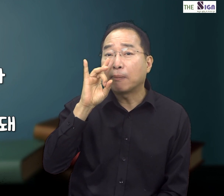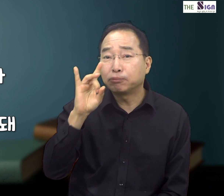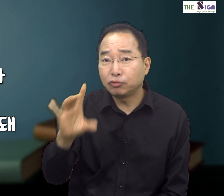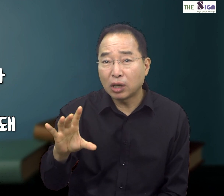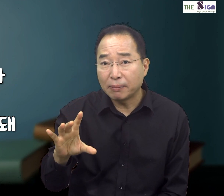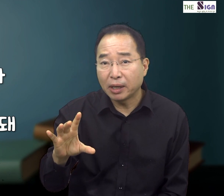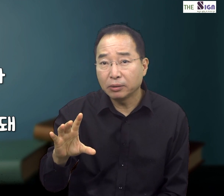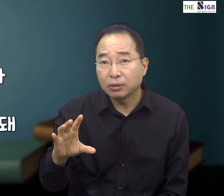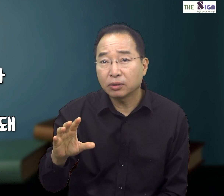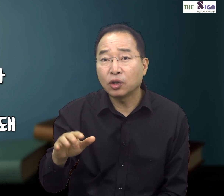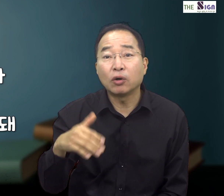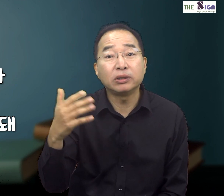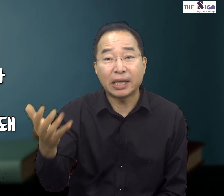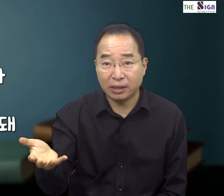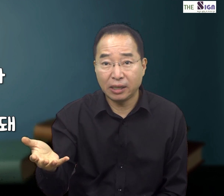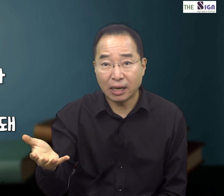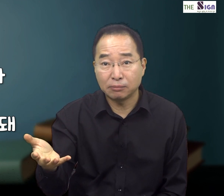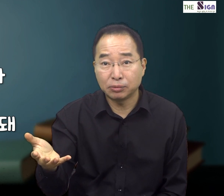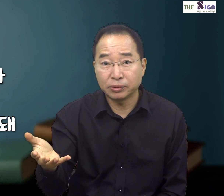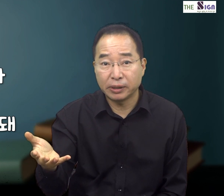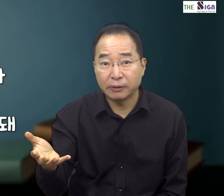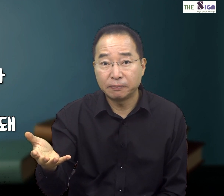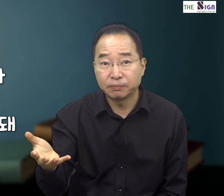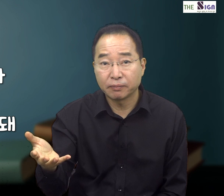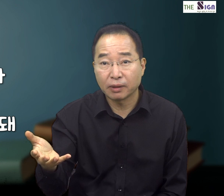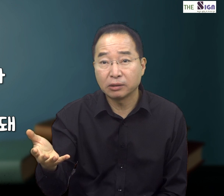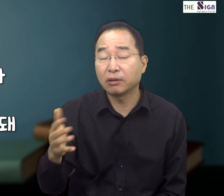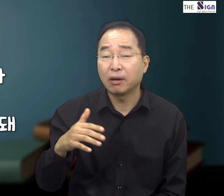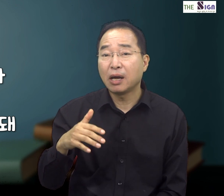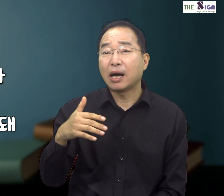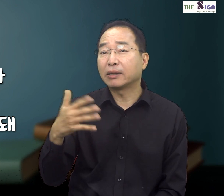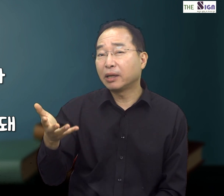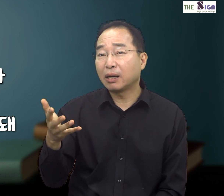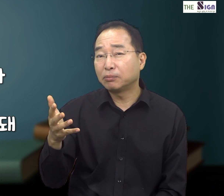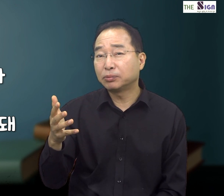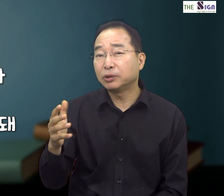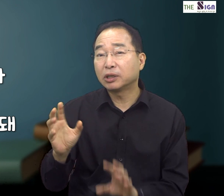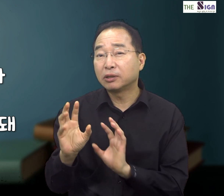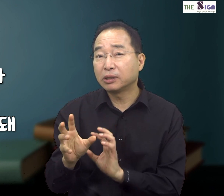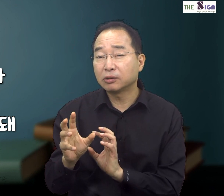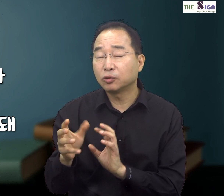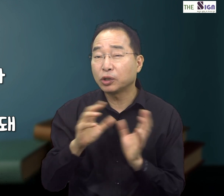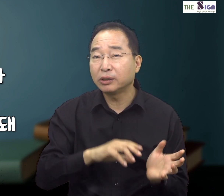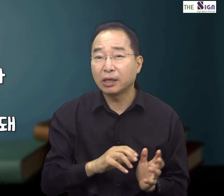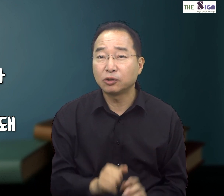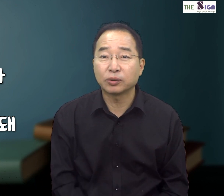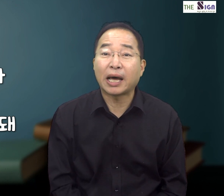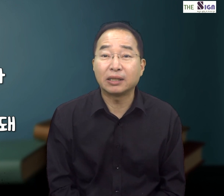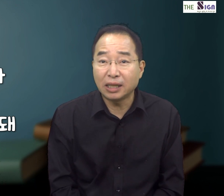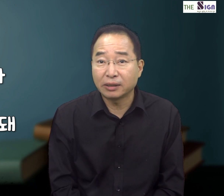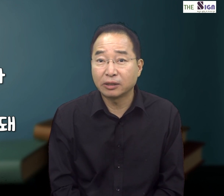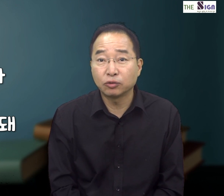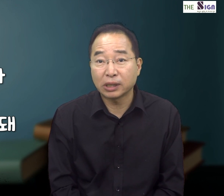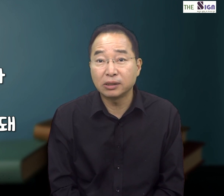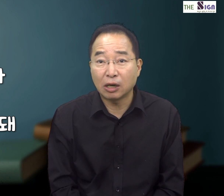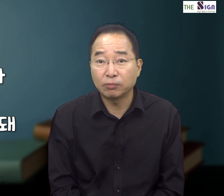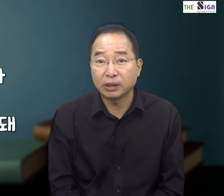앞으로 가면 너는 안 돼라는 부분이에요. 그래서 안 돼라는 부분은 이제 그렇게 쓰고, 최근에는 좀 다른 안 돼도 사실 나옵니다.